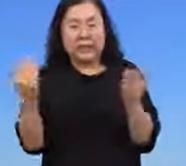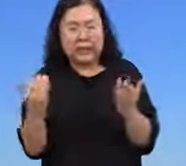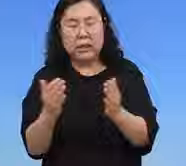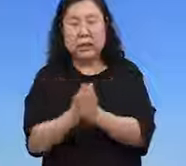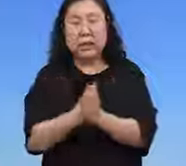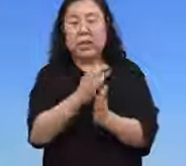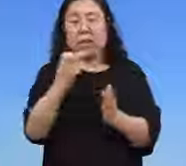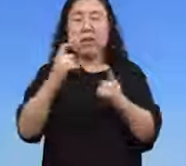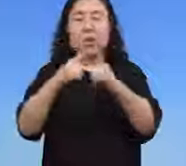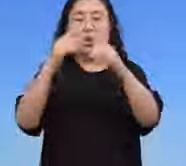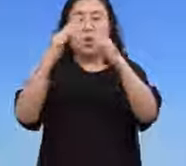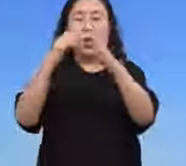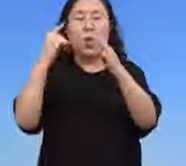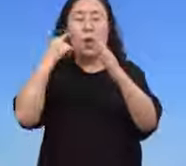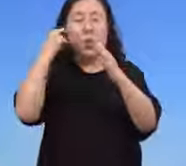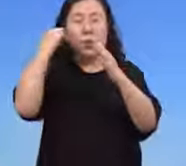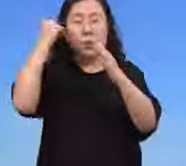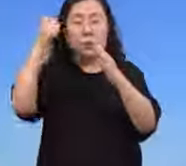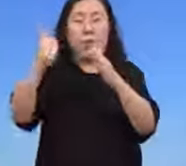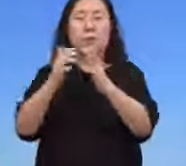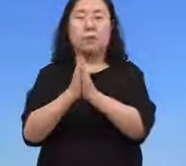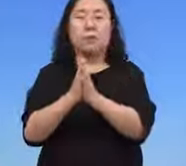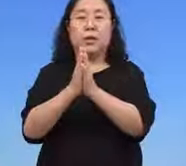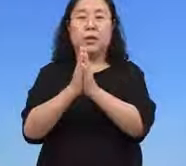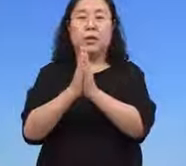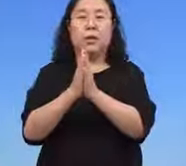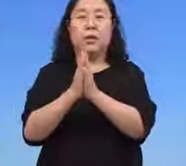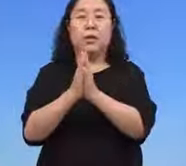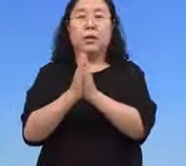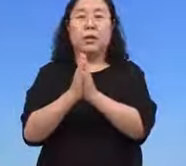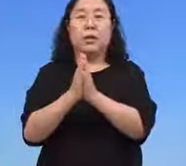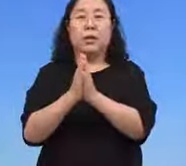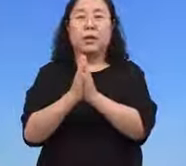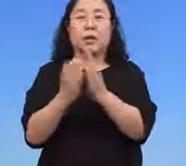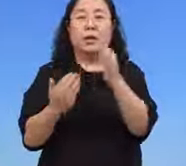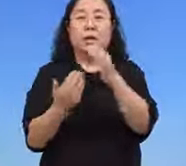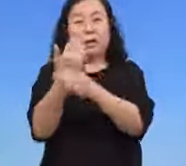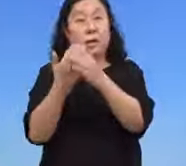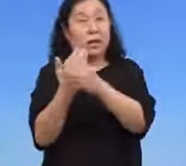작은 교회 목사님들이 큰 무리를 일으키는 일은 거의 없습니다.